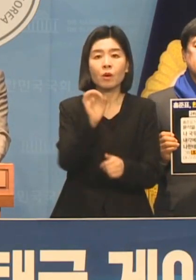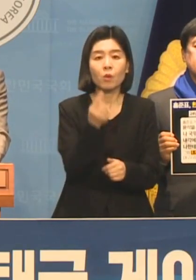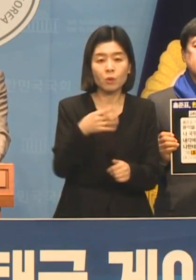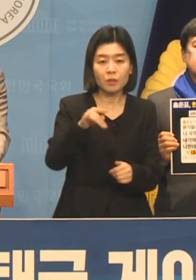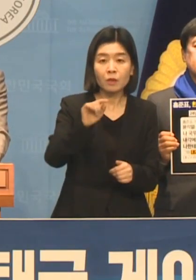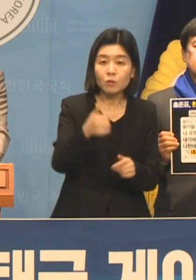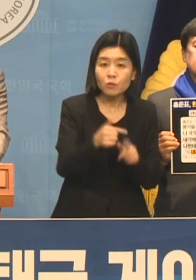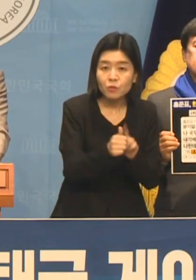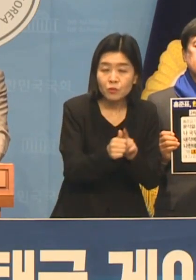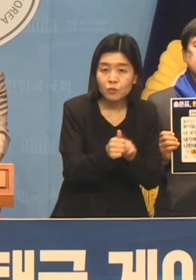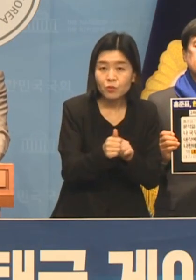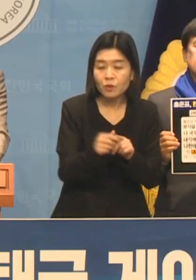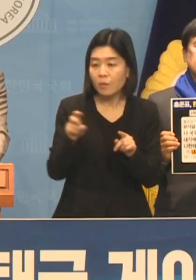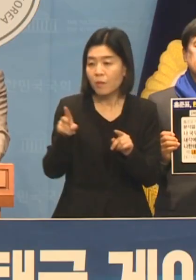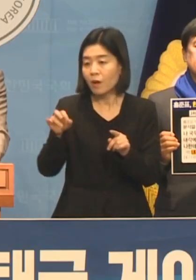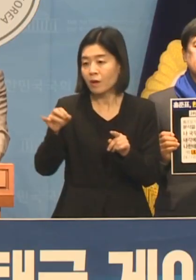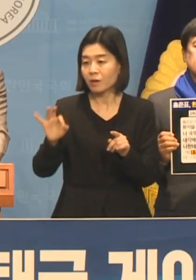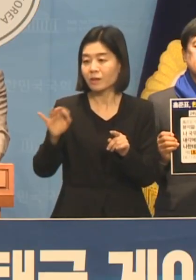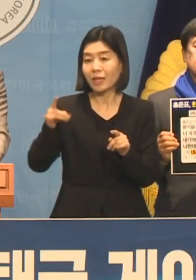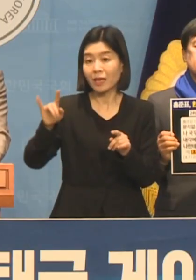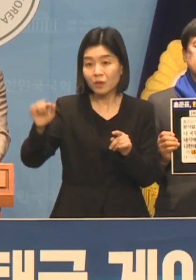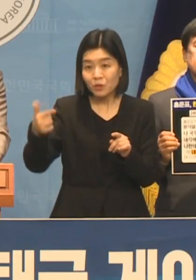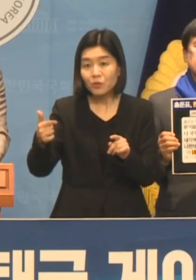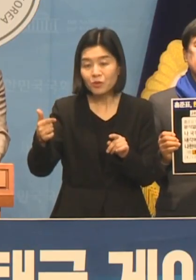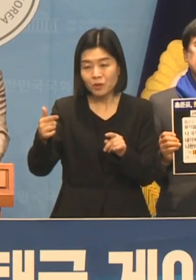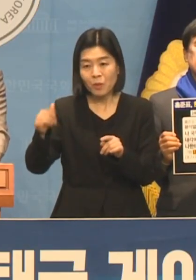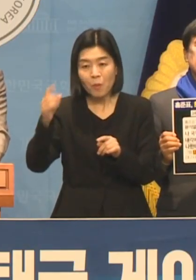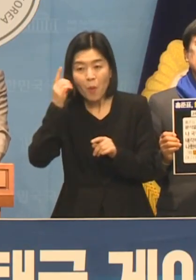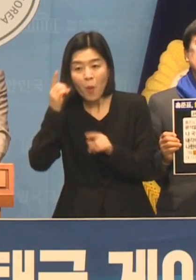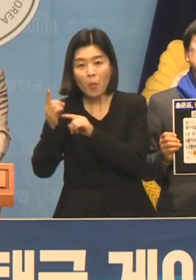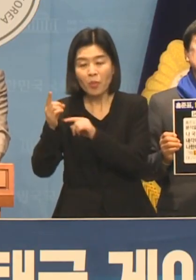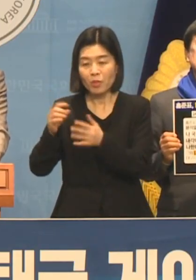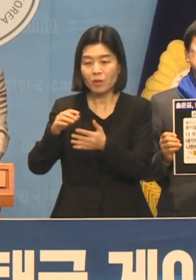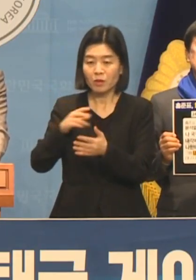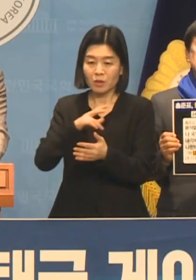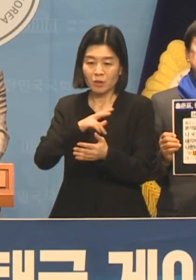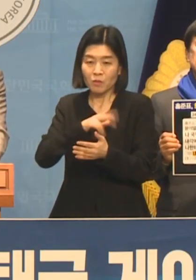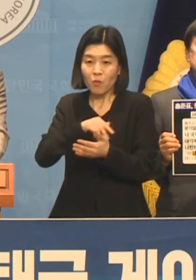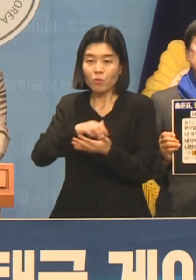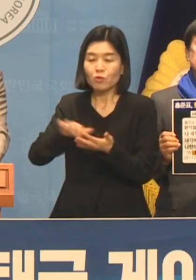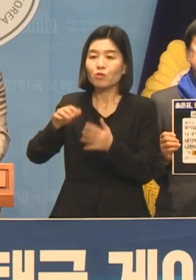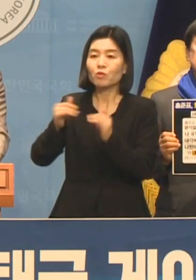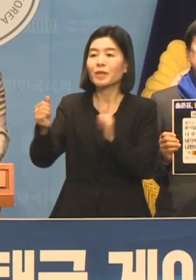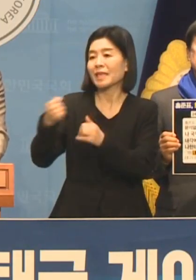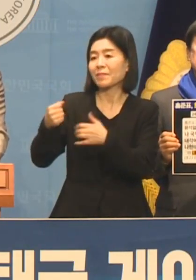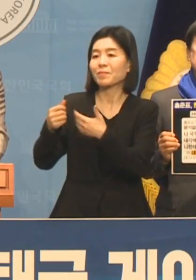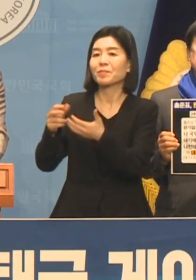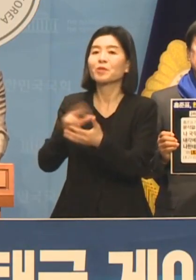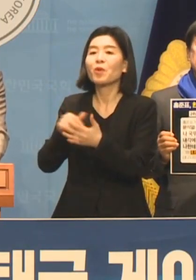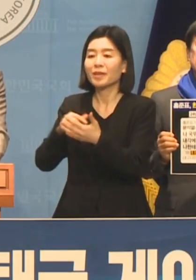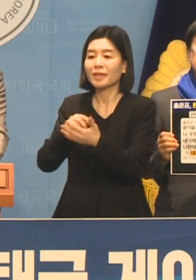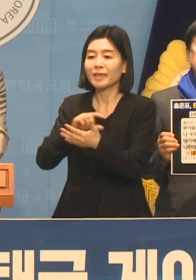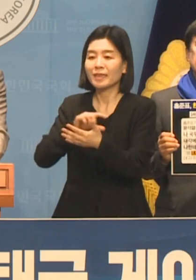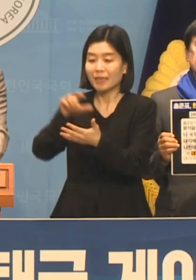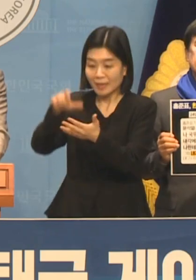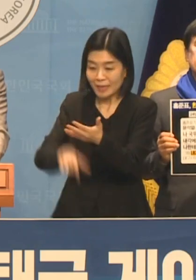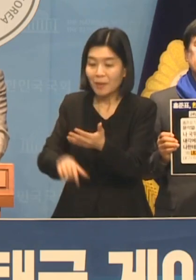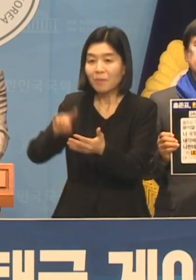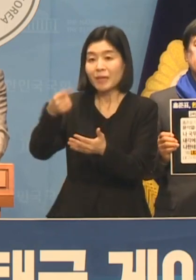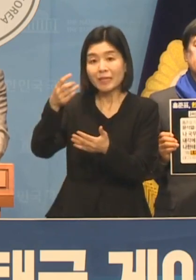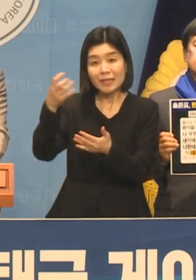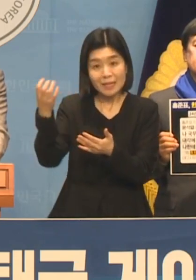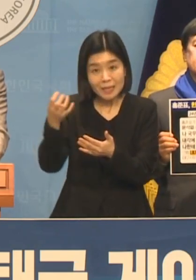황금폰에 있다던 140명의 국민의힘 의원들에 대한 의혹도 낱낱이 밝혀야